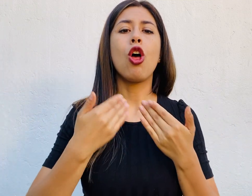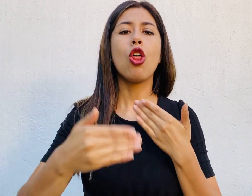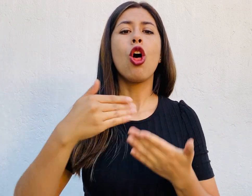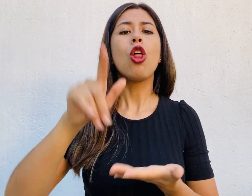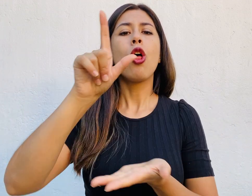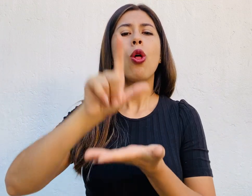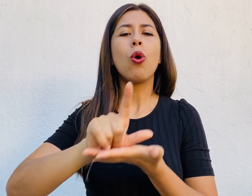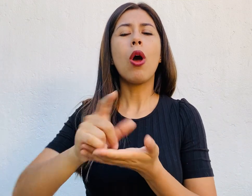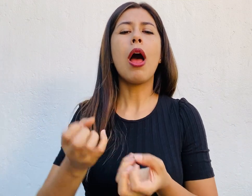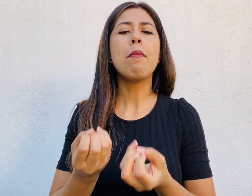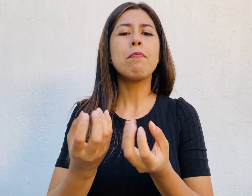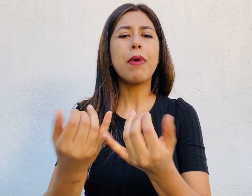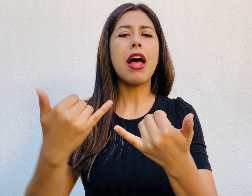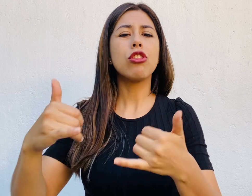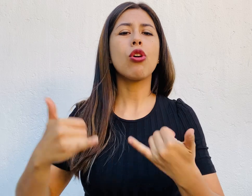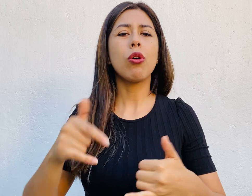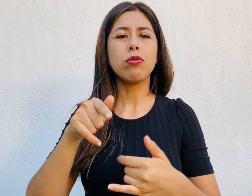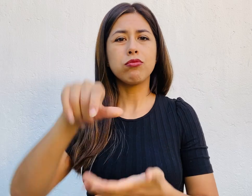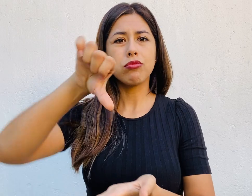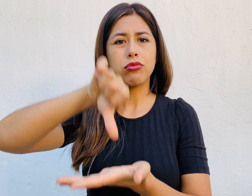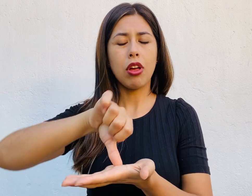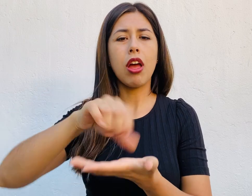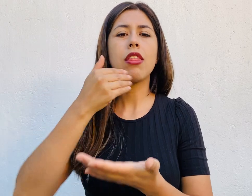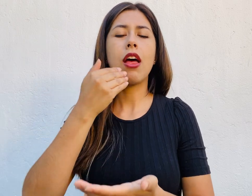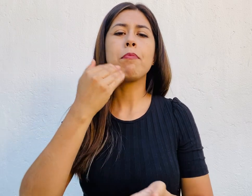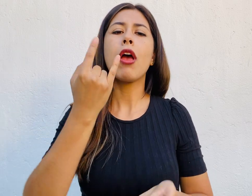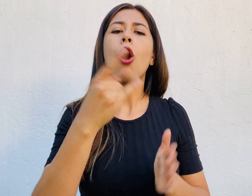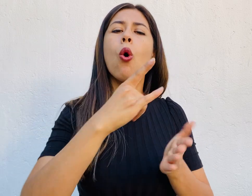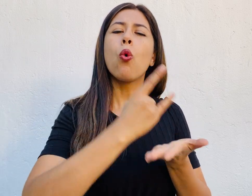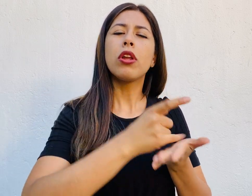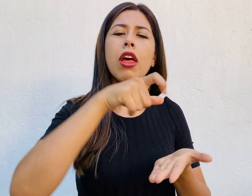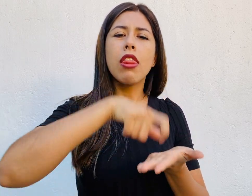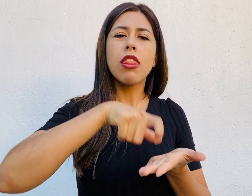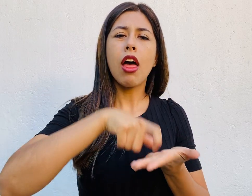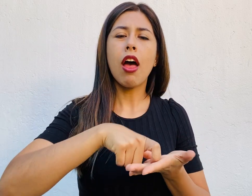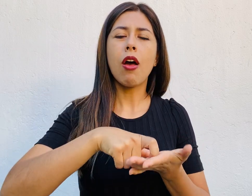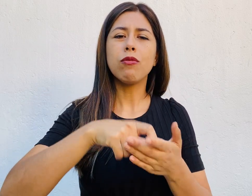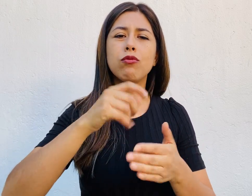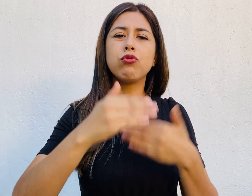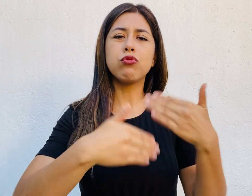de atención docente. Información basada en el funcionamiento presencial.